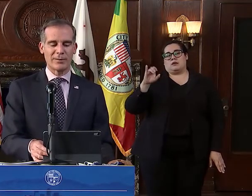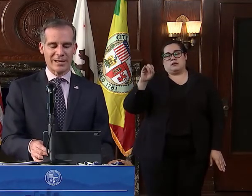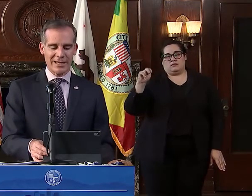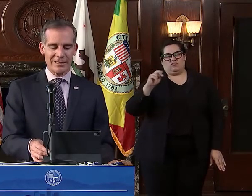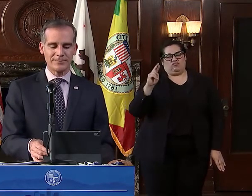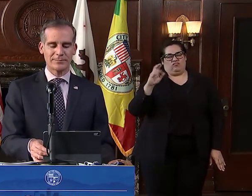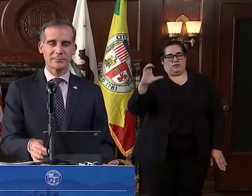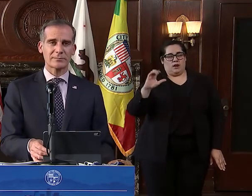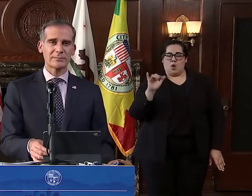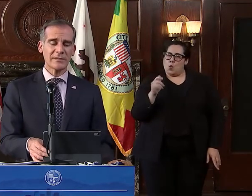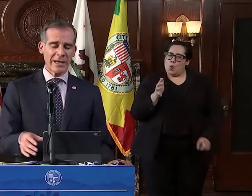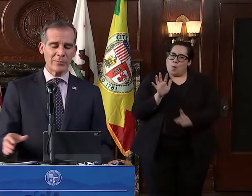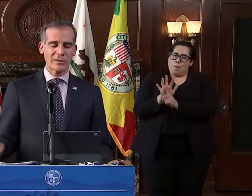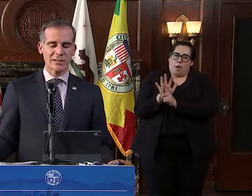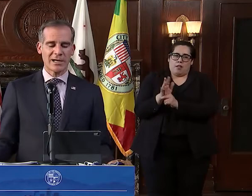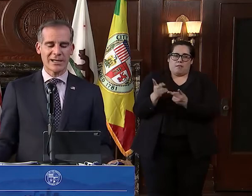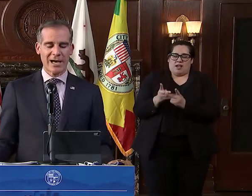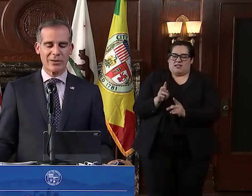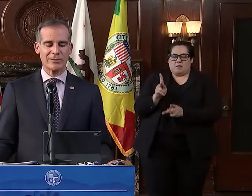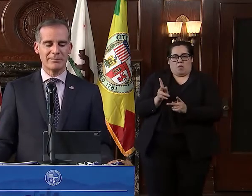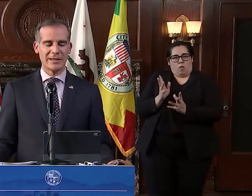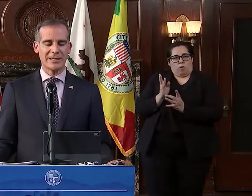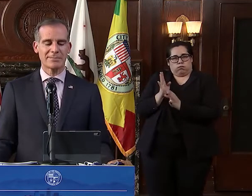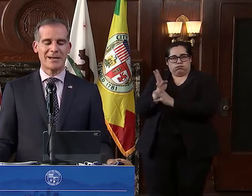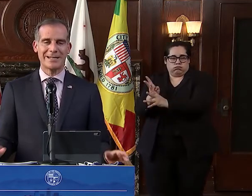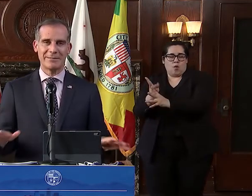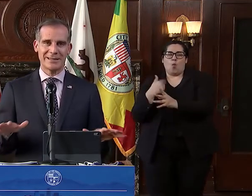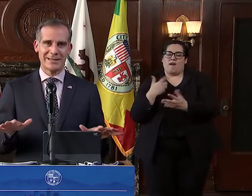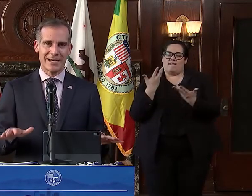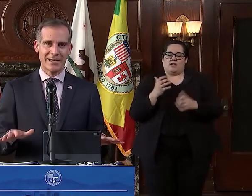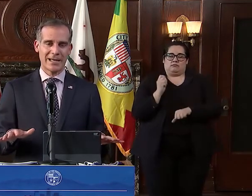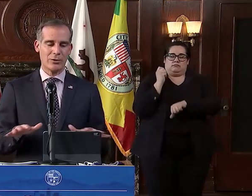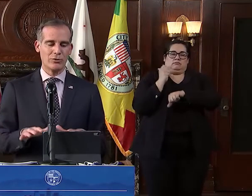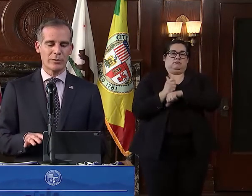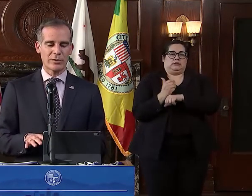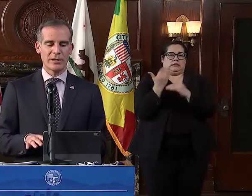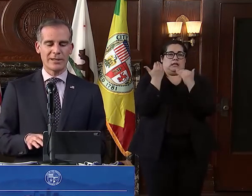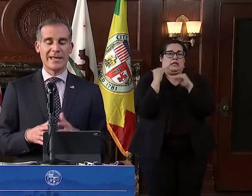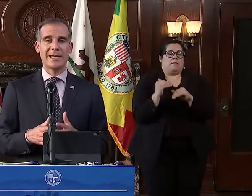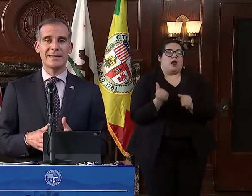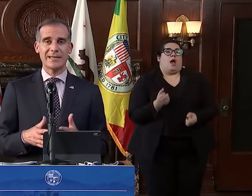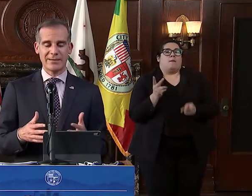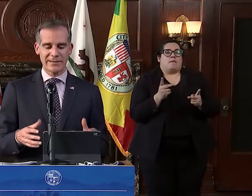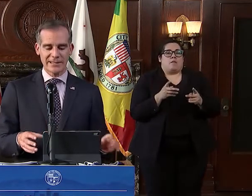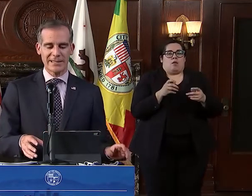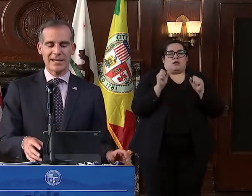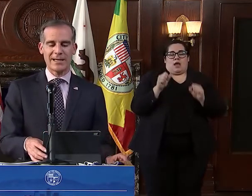su popularidad, hemos agregado medidas para limitar el número